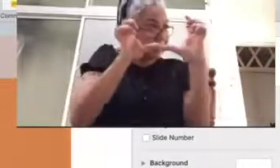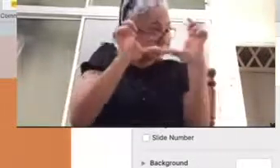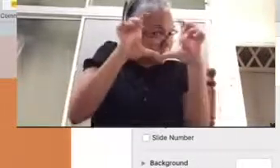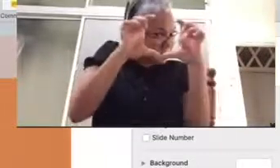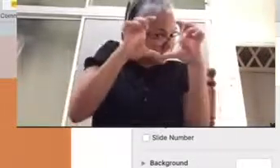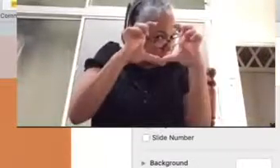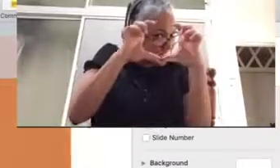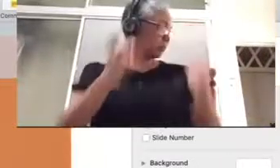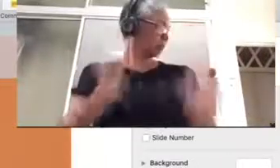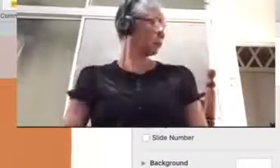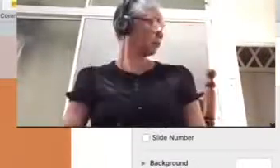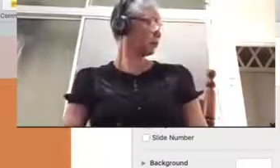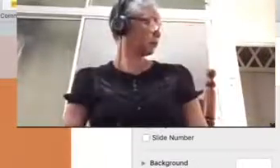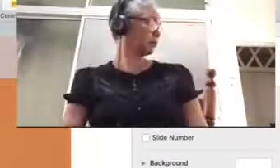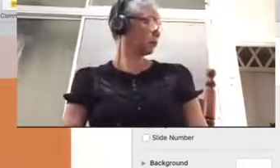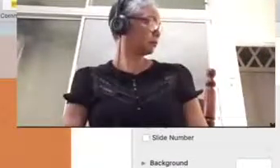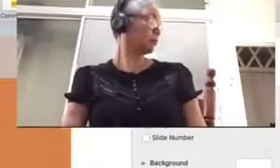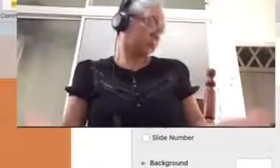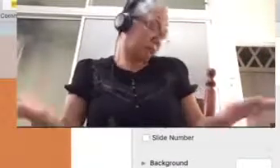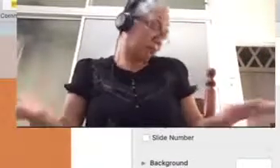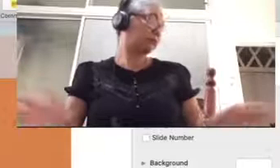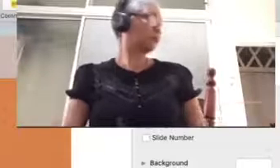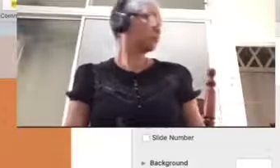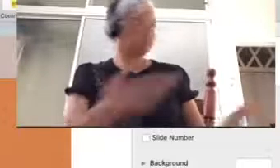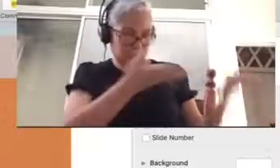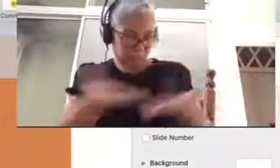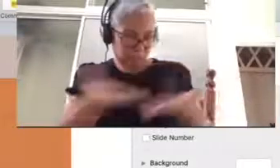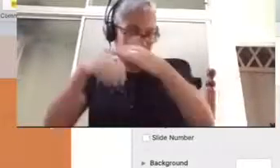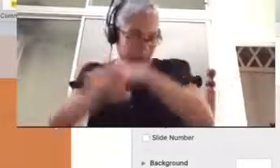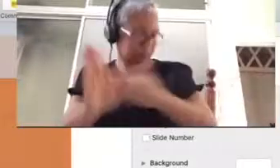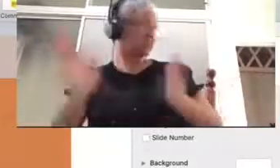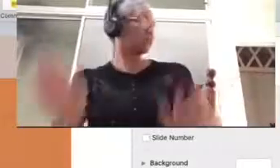las esquinitas y ponerte redondo para que seas igual que nosotros.